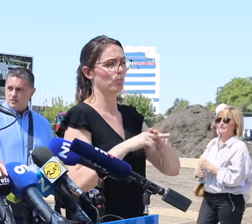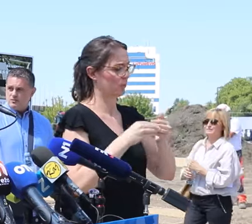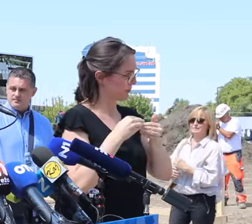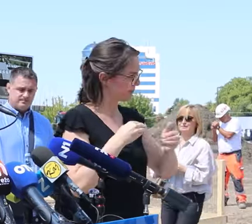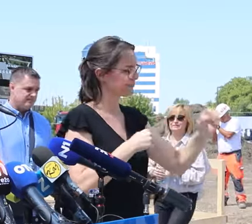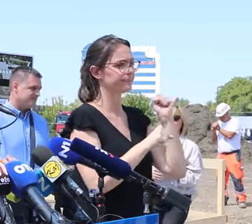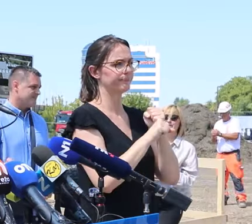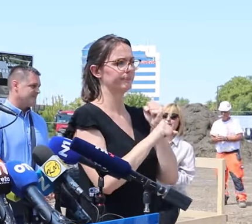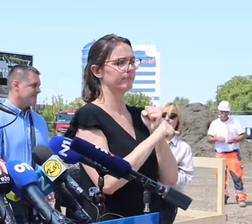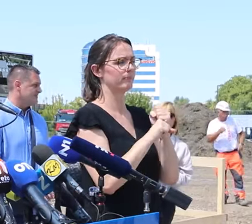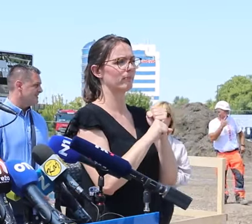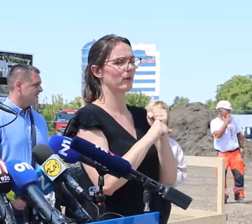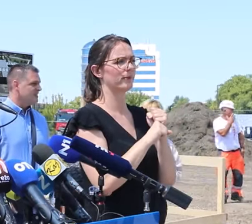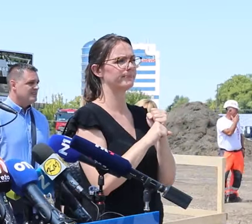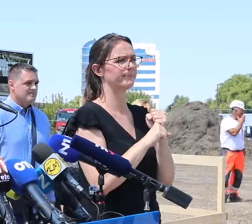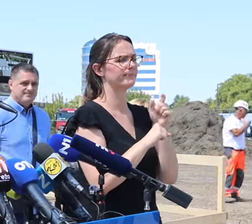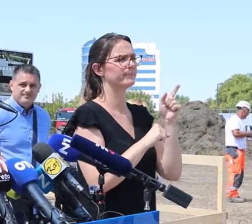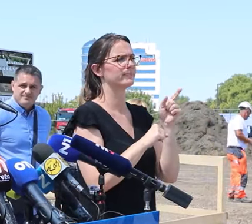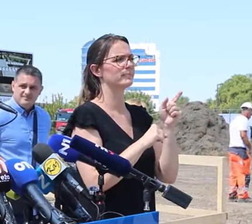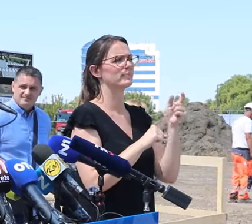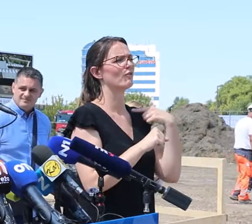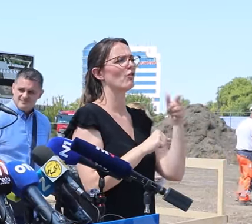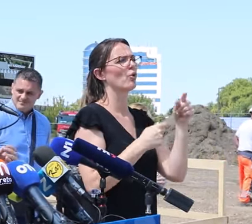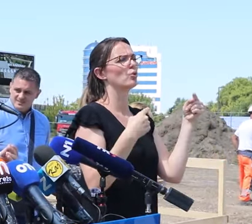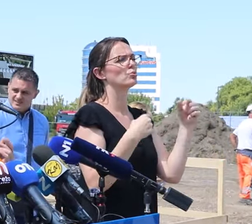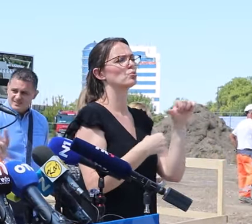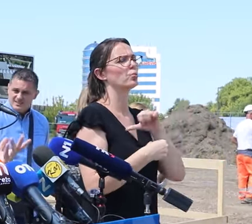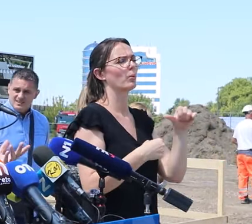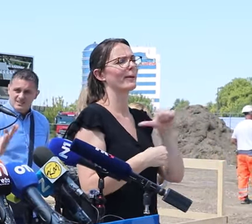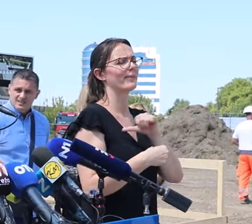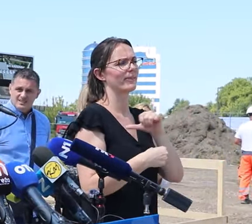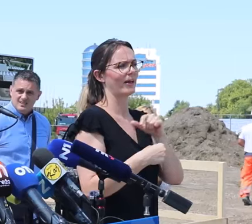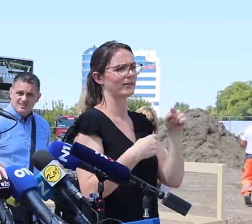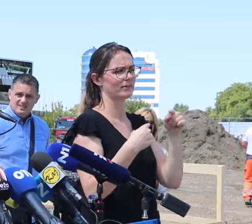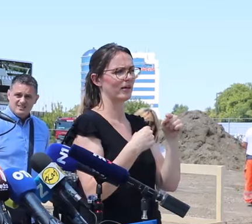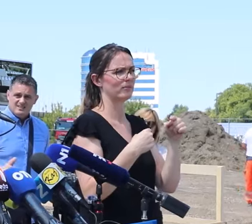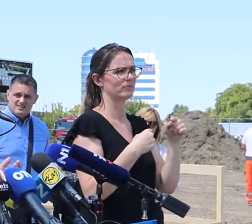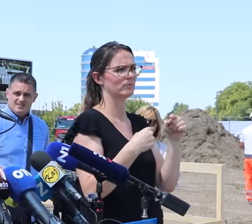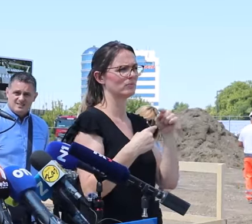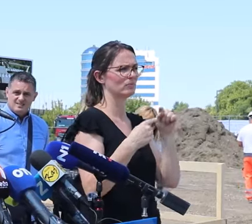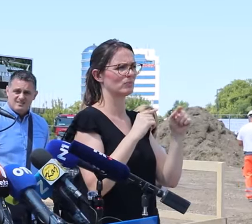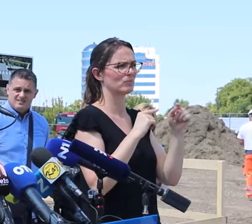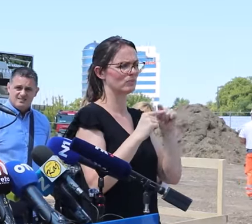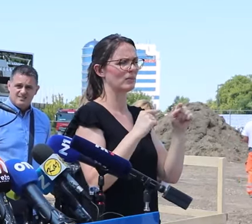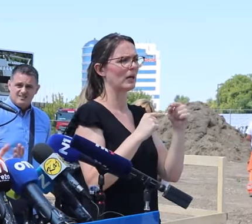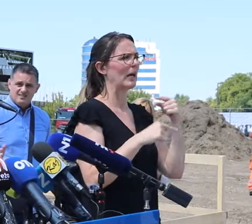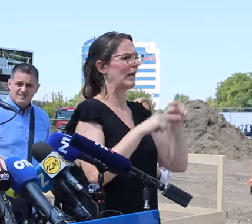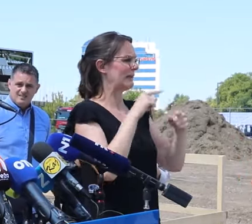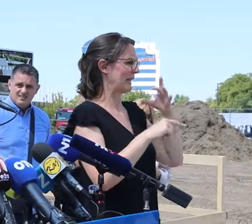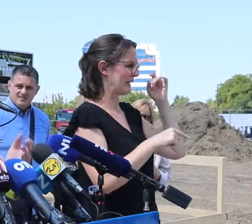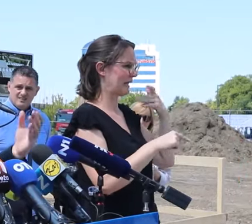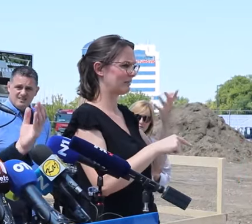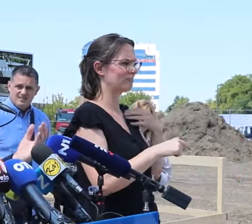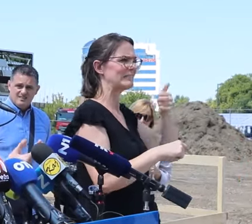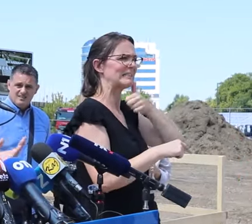dalje. Međutim, ono što se tu postavlja kao pitanje je sukob interesa. Znači to je, evo, ja sam čuo isto tako, neki dan me prozivaju, da ne znam, čini mi se da je